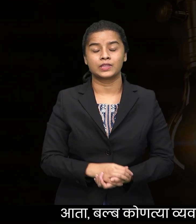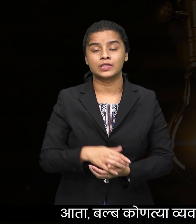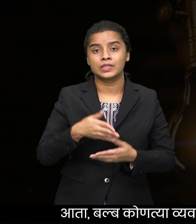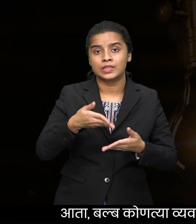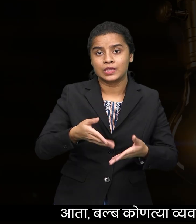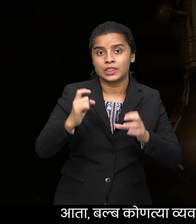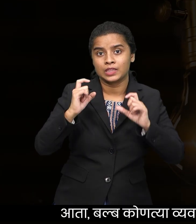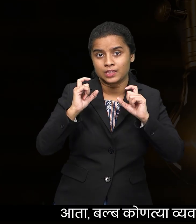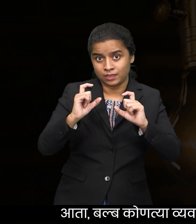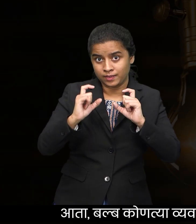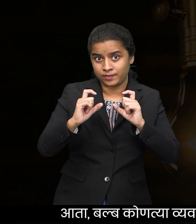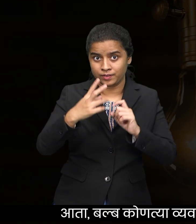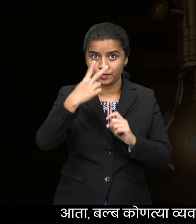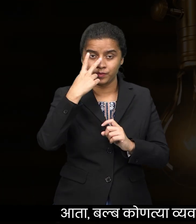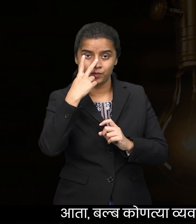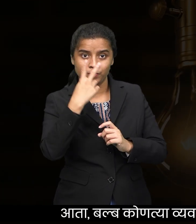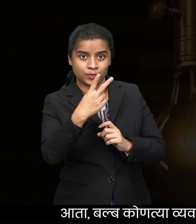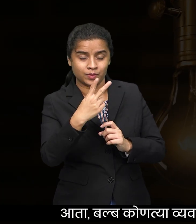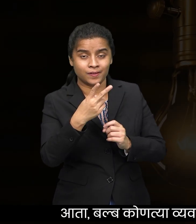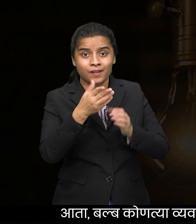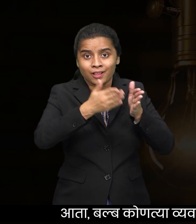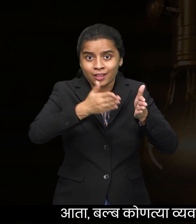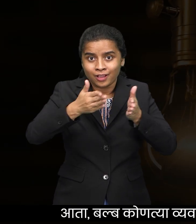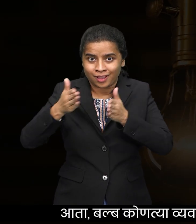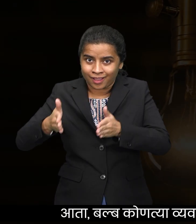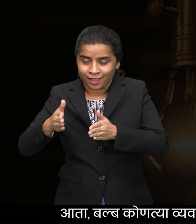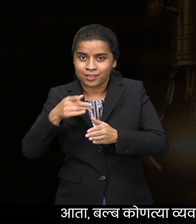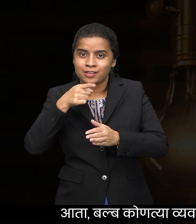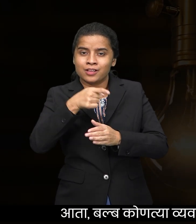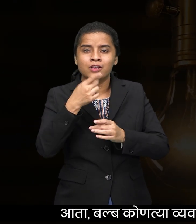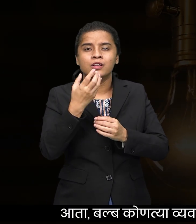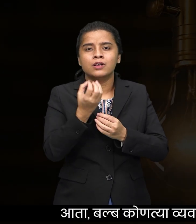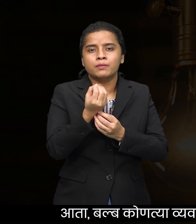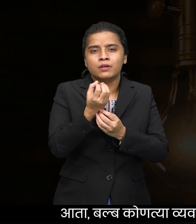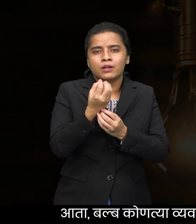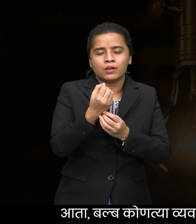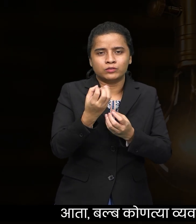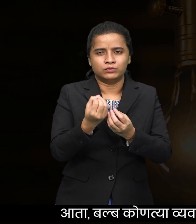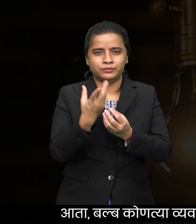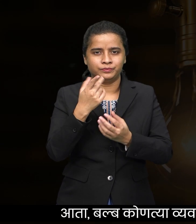आता बल्ब कोणत्या व्यवस्थेत प्रकाशतो ते काळजीपूर्वक पहा.